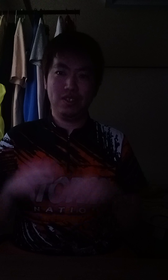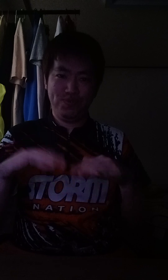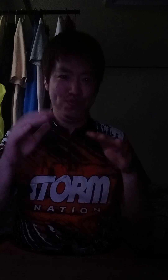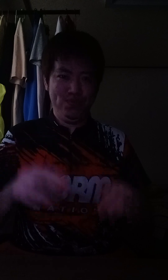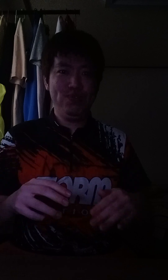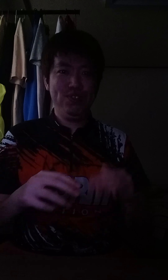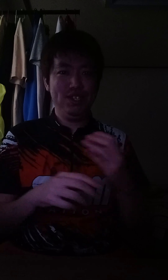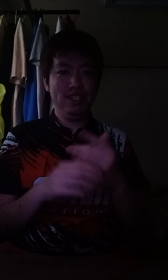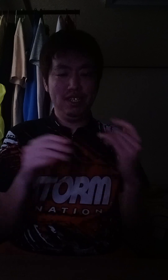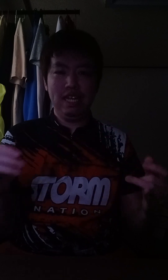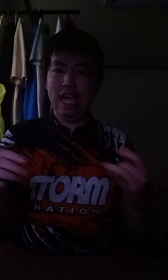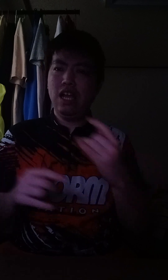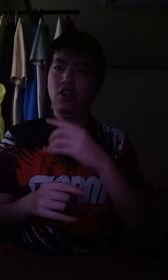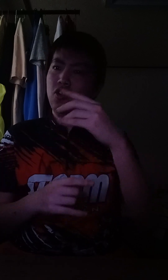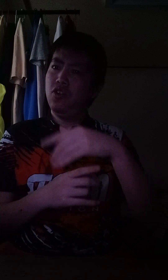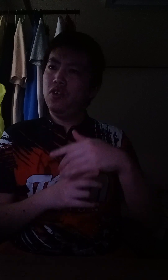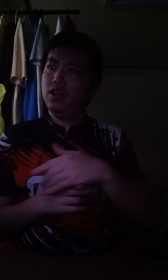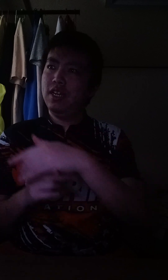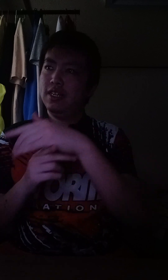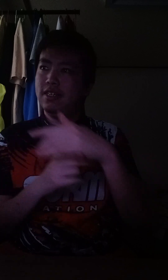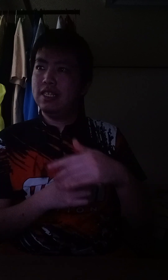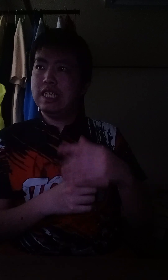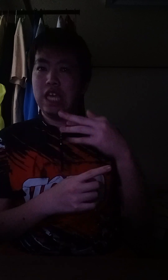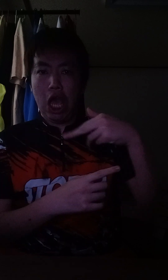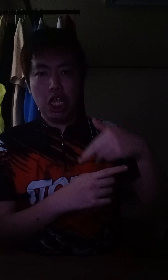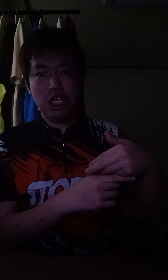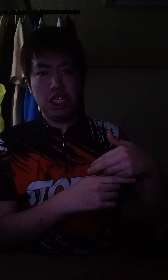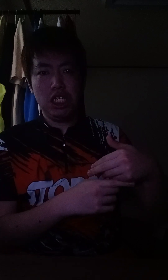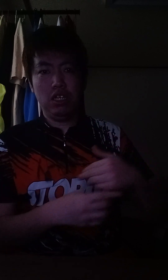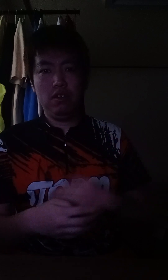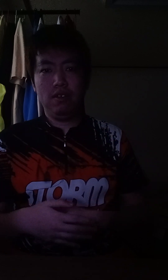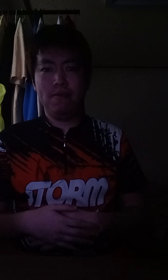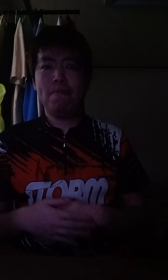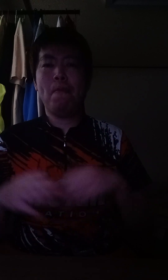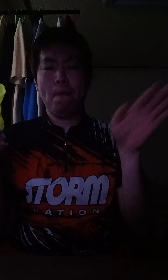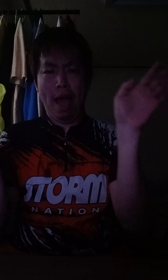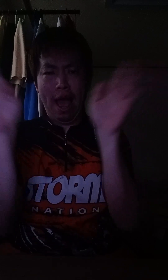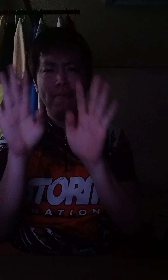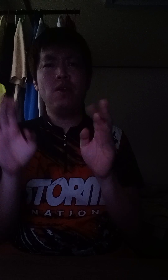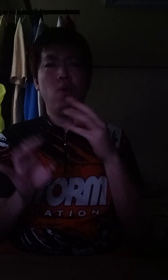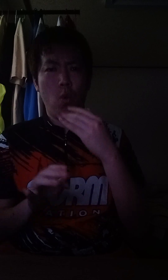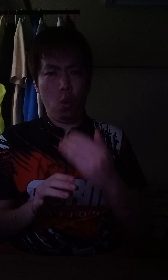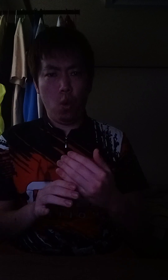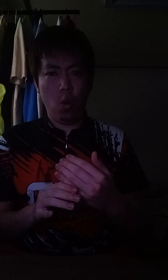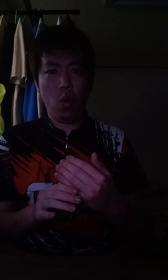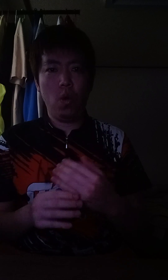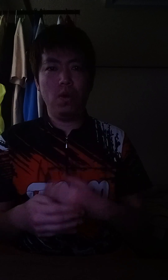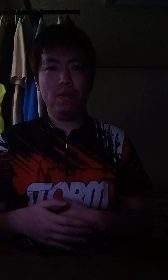또래보단 느리지만 하나씩 배워가고 있는 승현이. 이거는 밤이고